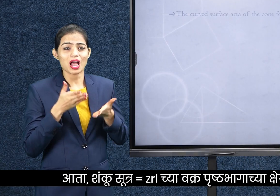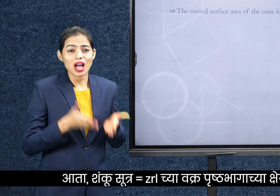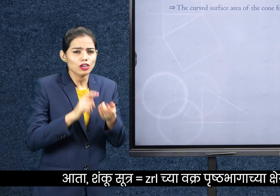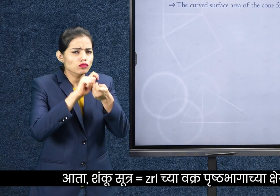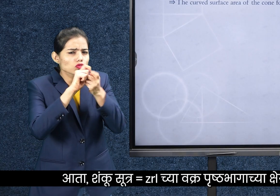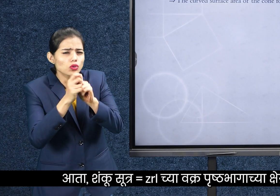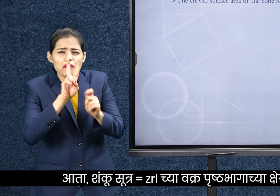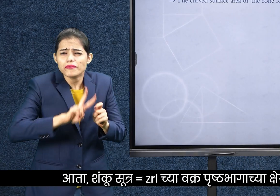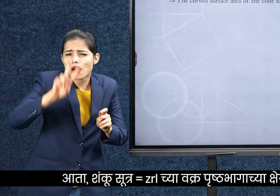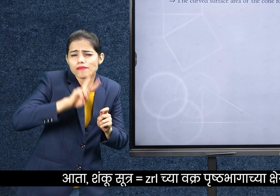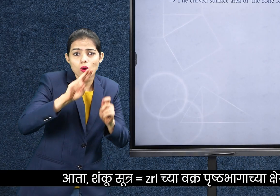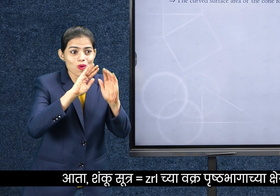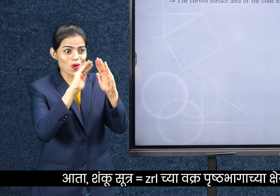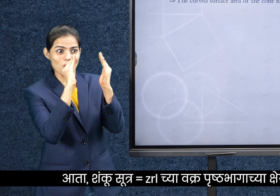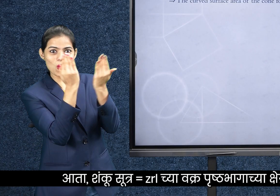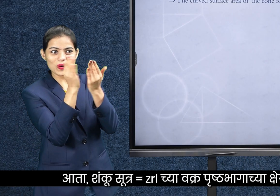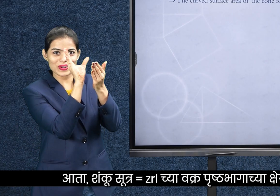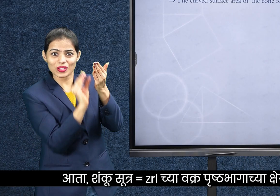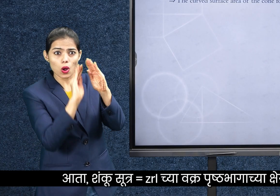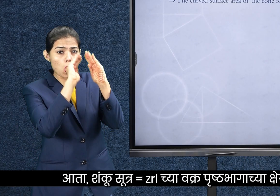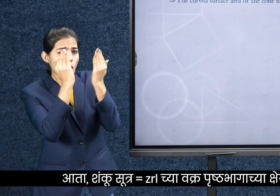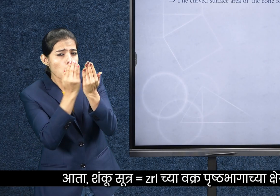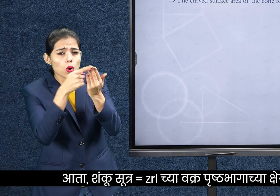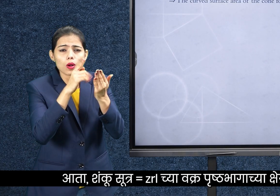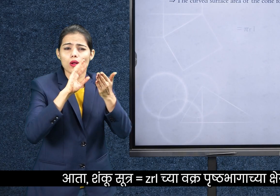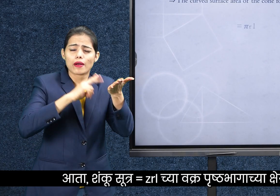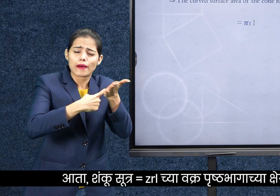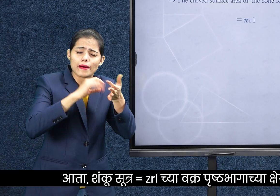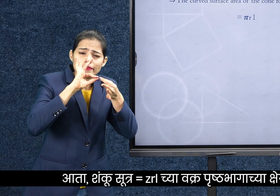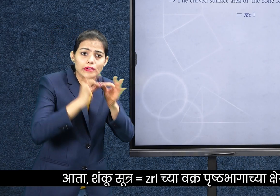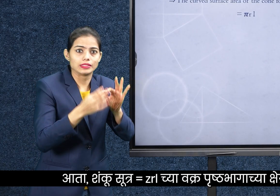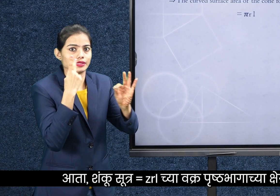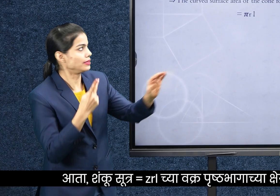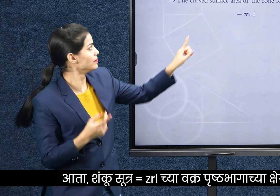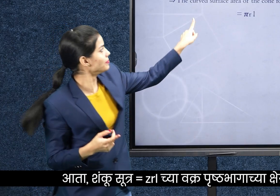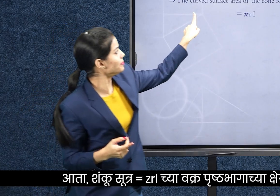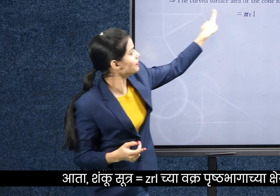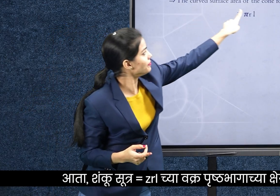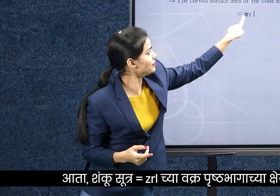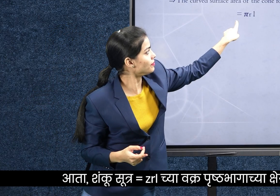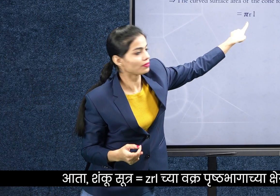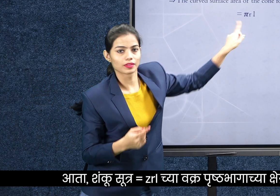आता शंकुसूत्र बरोबर ZRL च्या वक्र पृष्ठभागाच्या क्षेत्रफळातील मूल्य बदला.